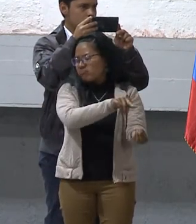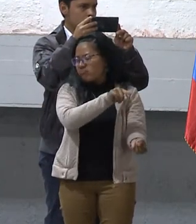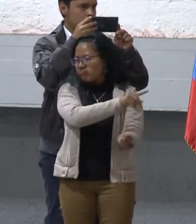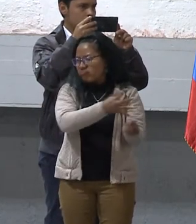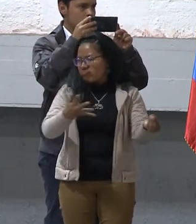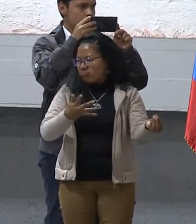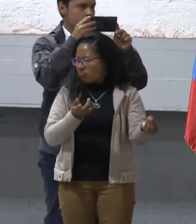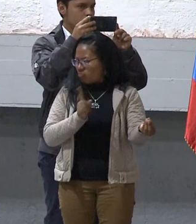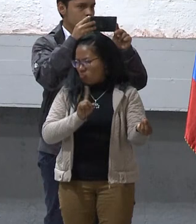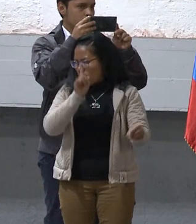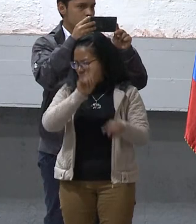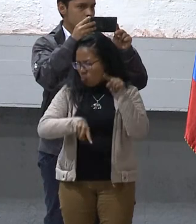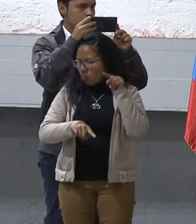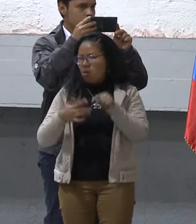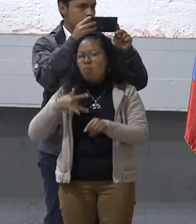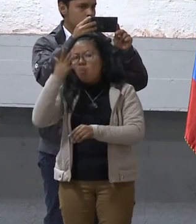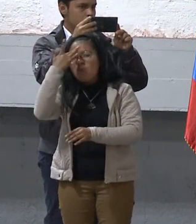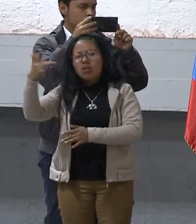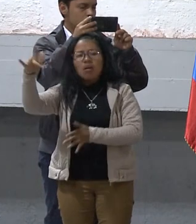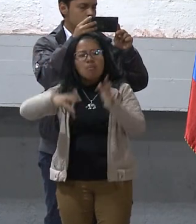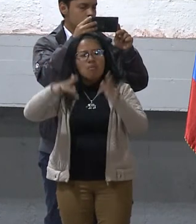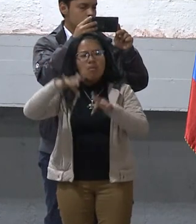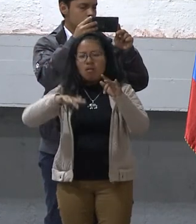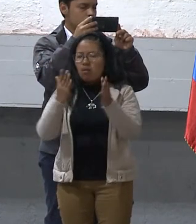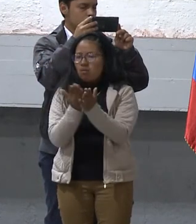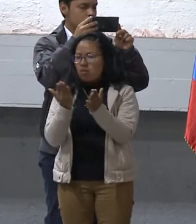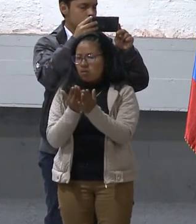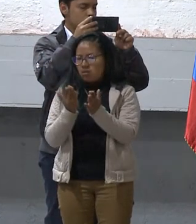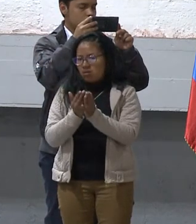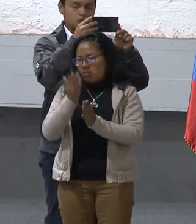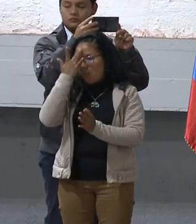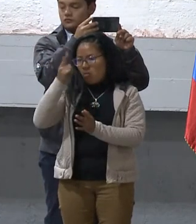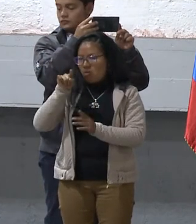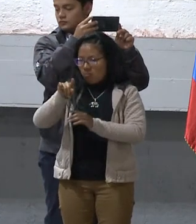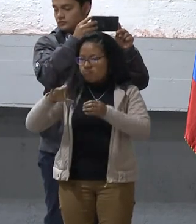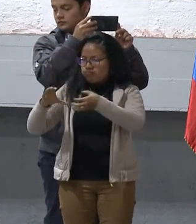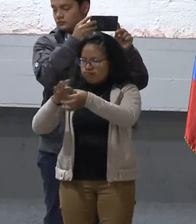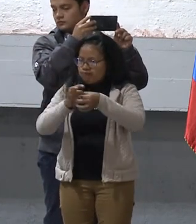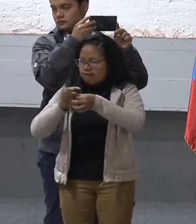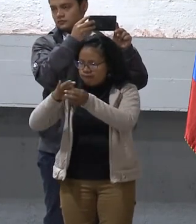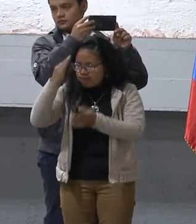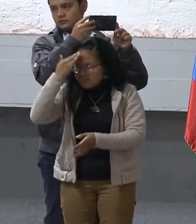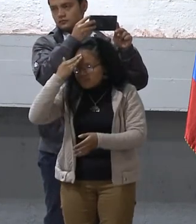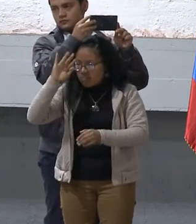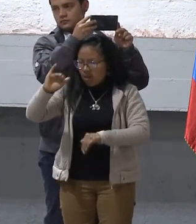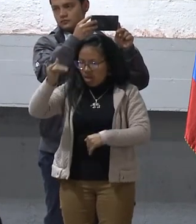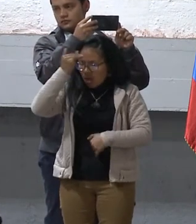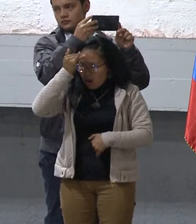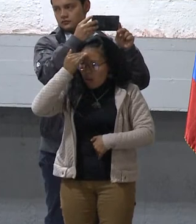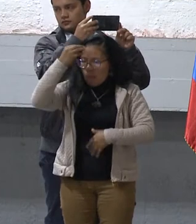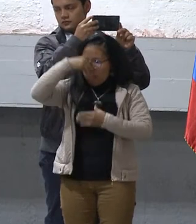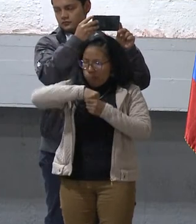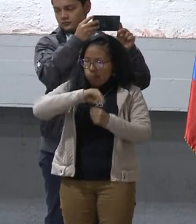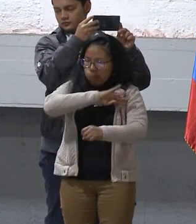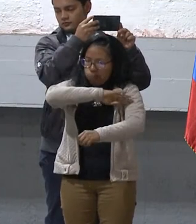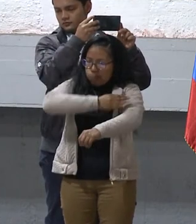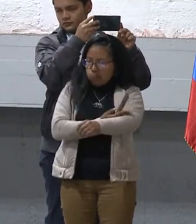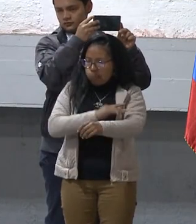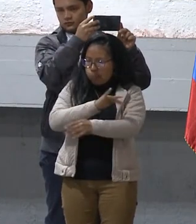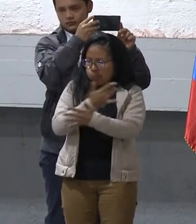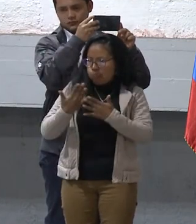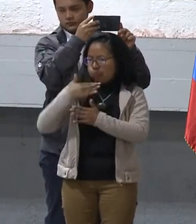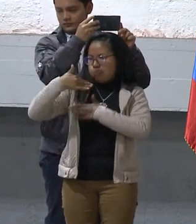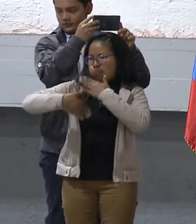estamos aquí porque entendemos que la acción conjunta de nosotros guiada por nuestra conciencia y nuestra fuerza para el